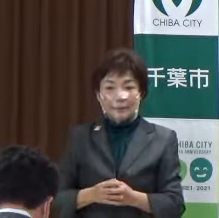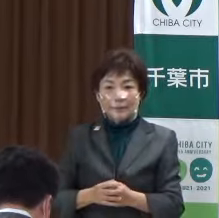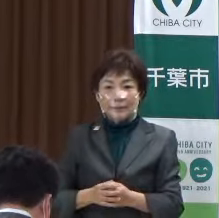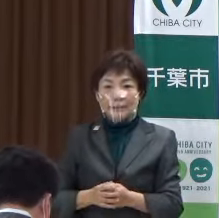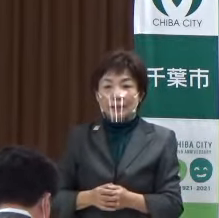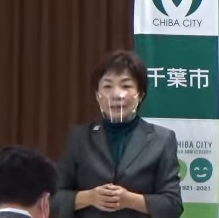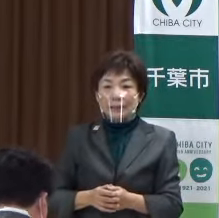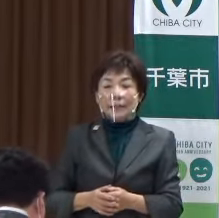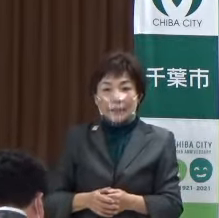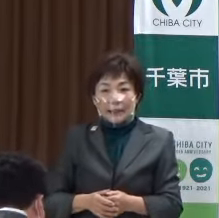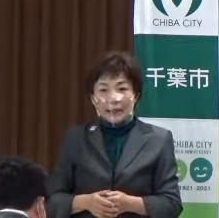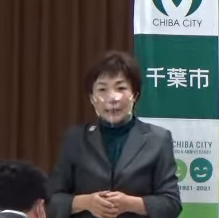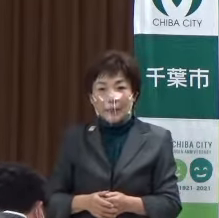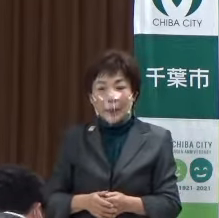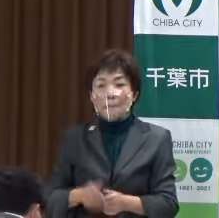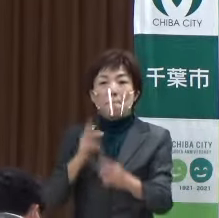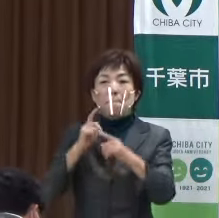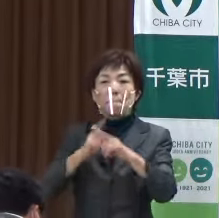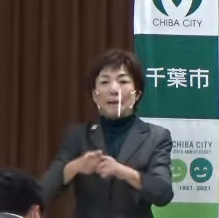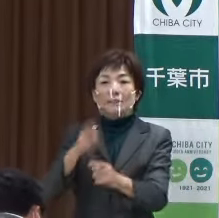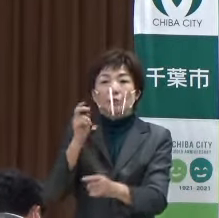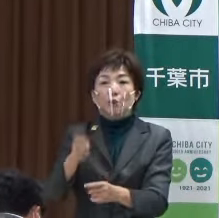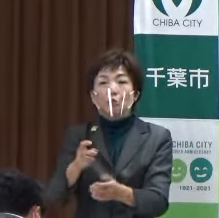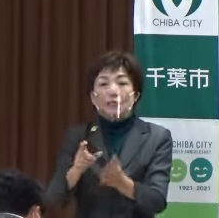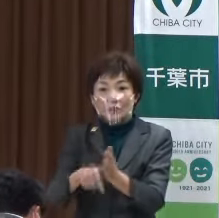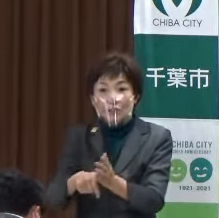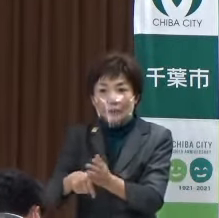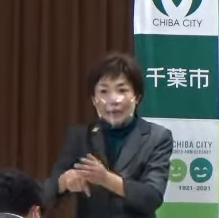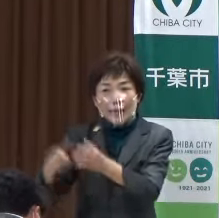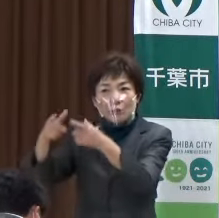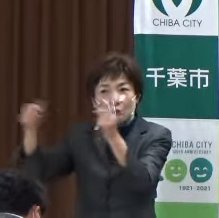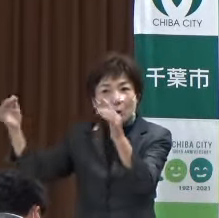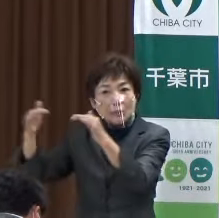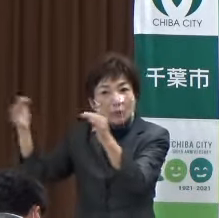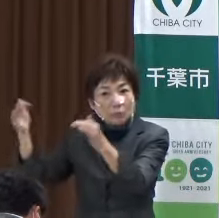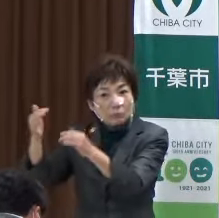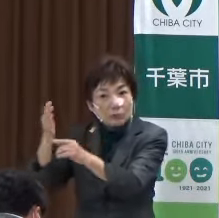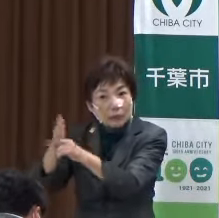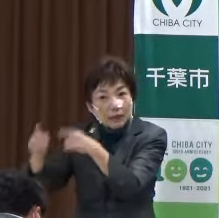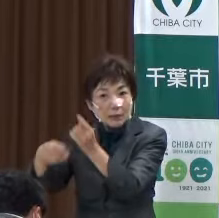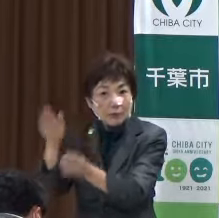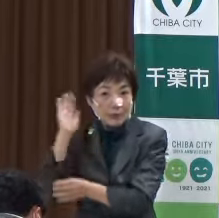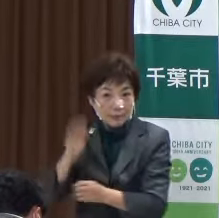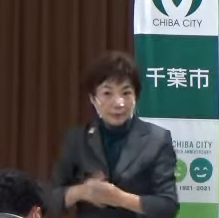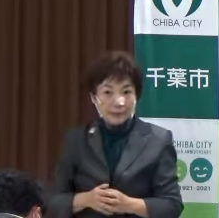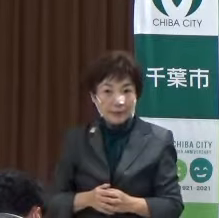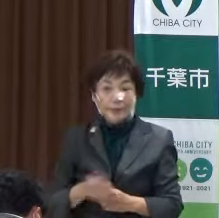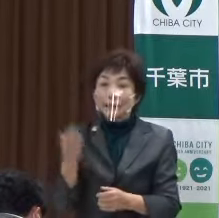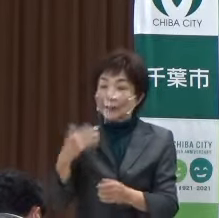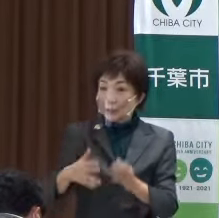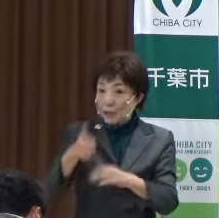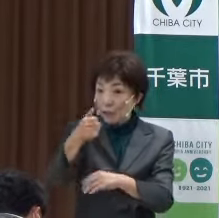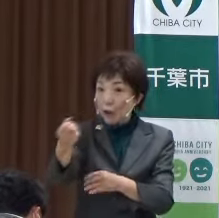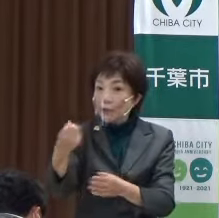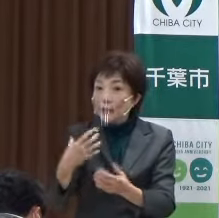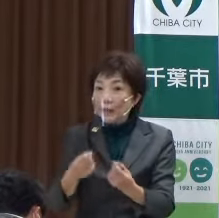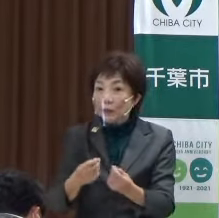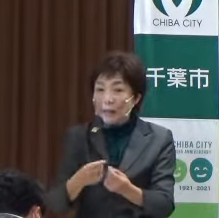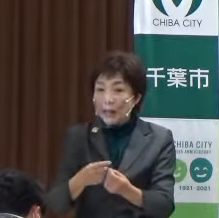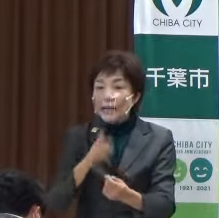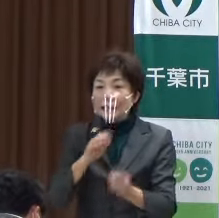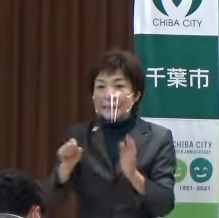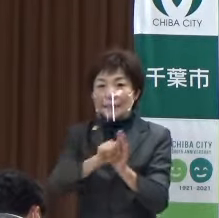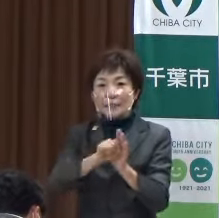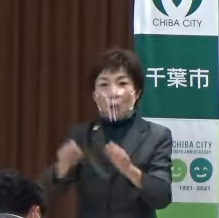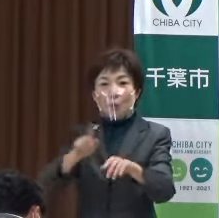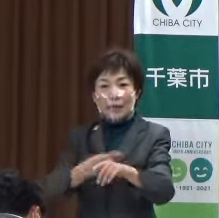要請に従う場合 の罰則についても国の方で議論されるというふうな話になっていますが、先ほど市長がおっしゃったような実効性